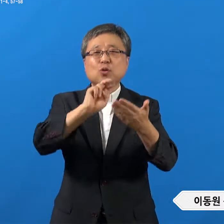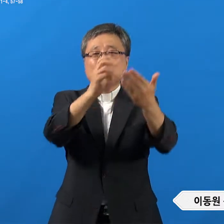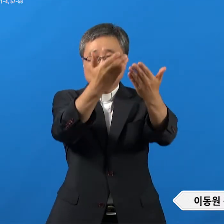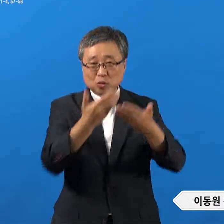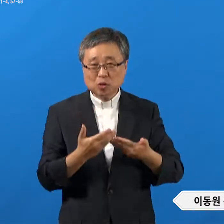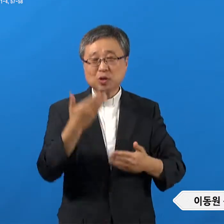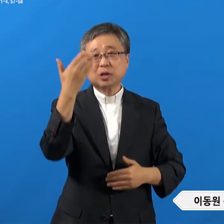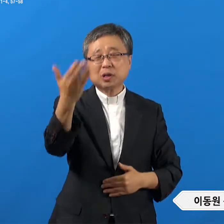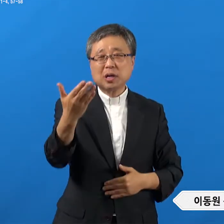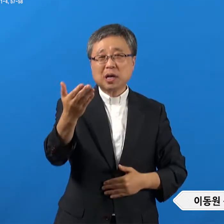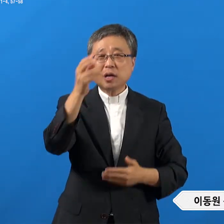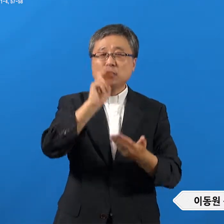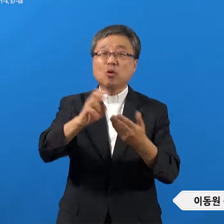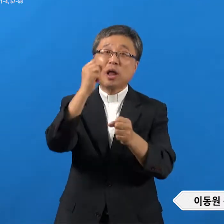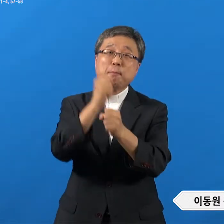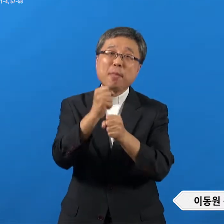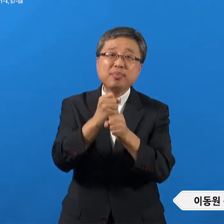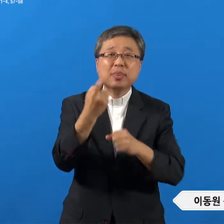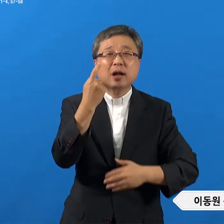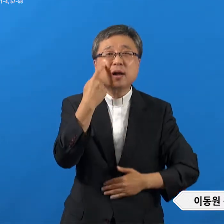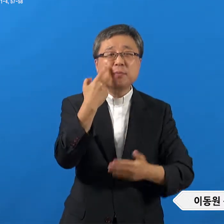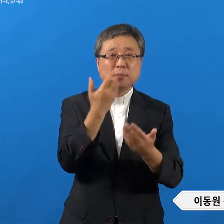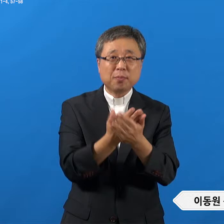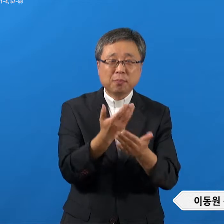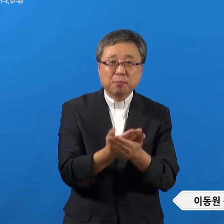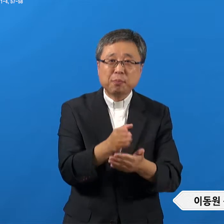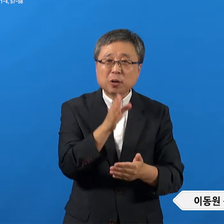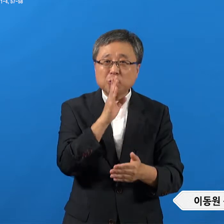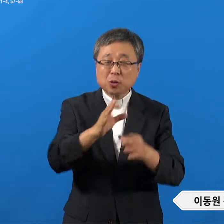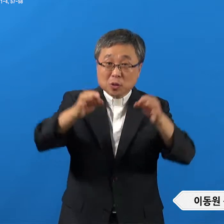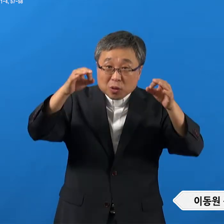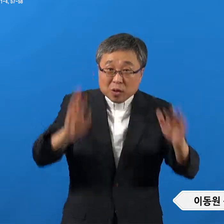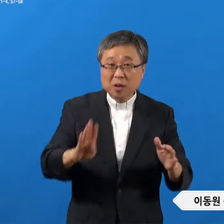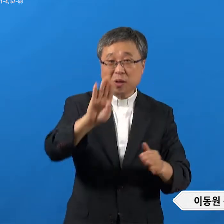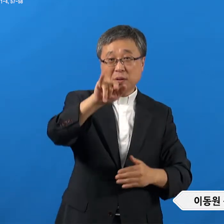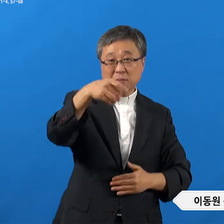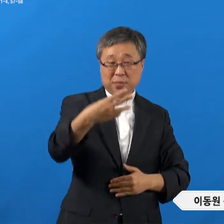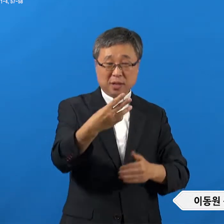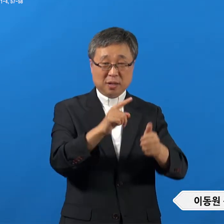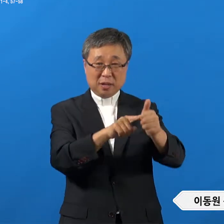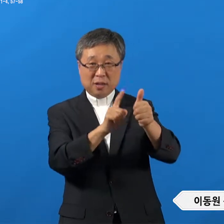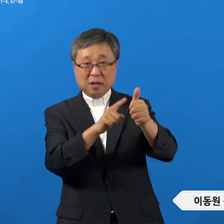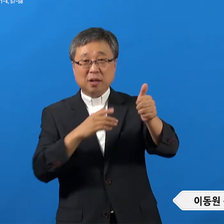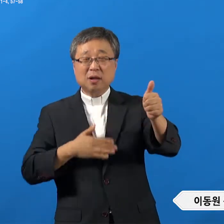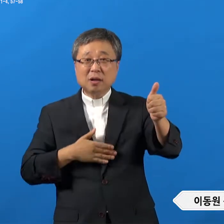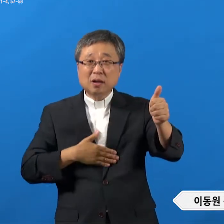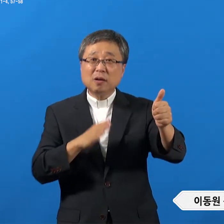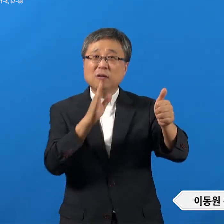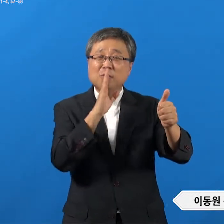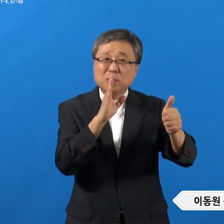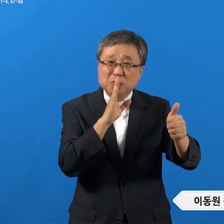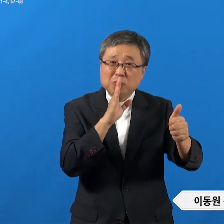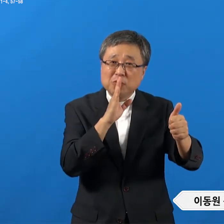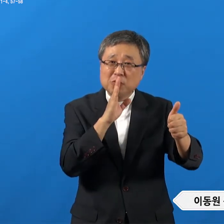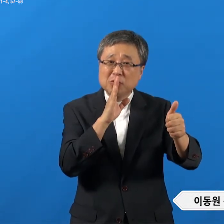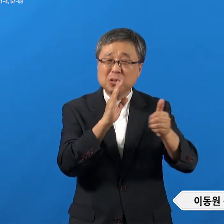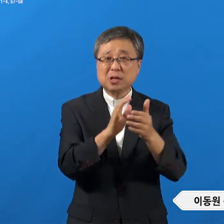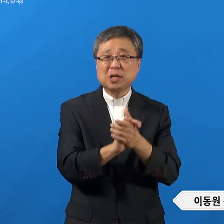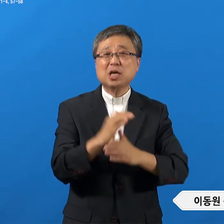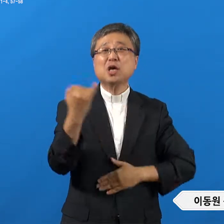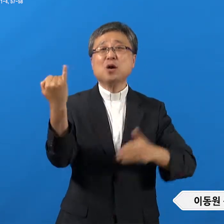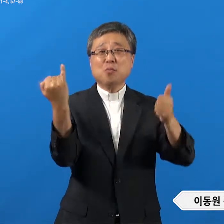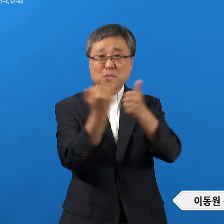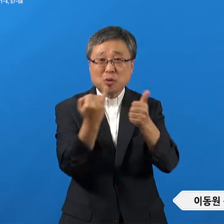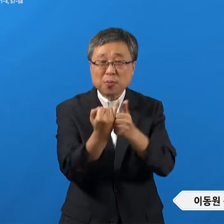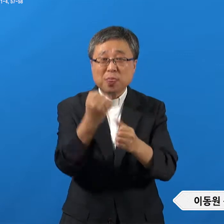주셨어. 당신이 작곡해봐. 바로 그 순간 빌, 글로리아, 게이들 이